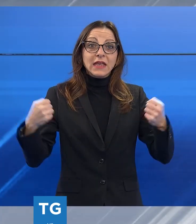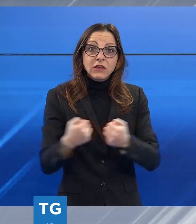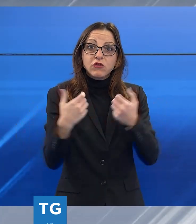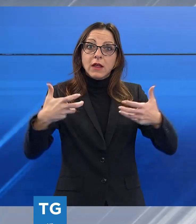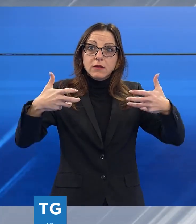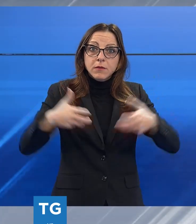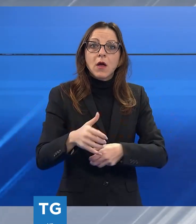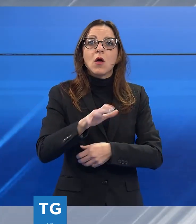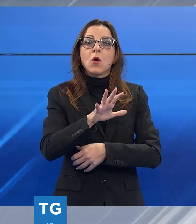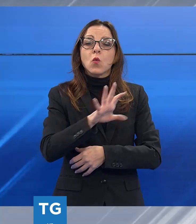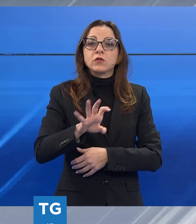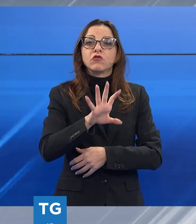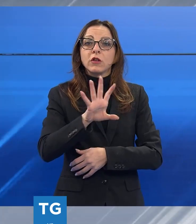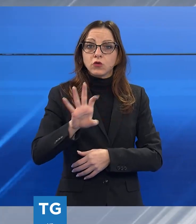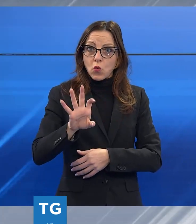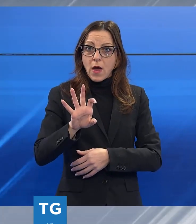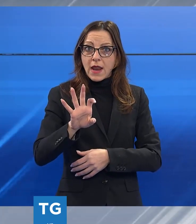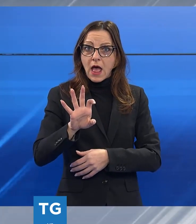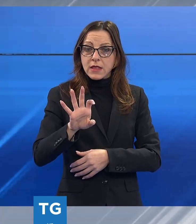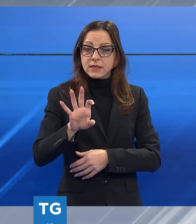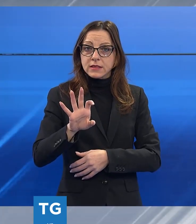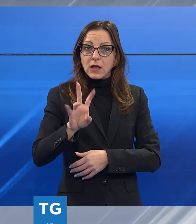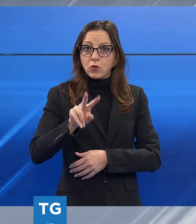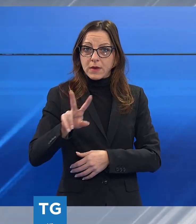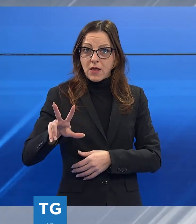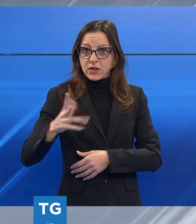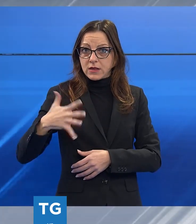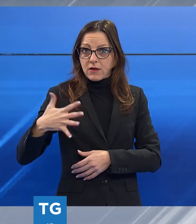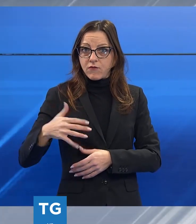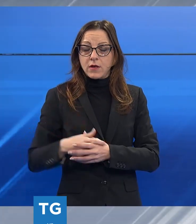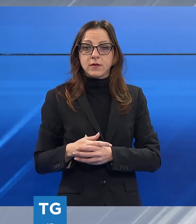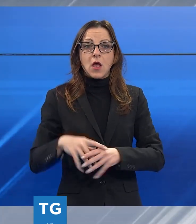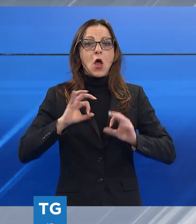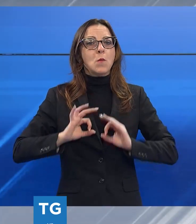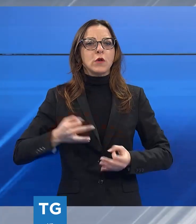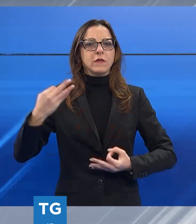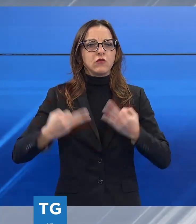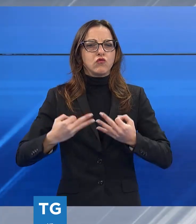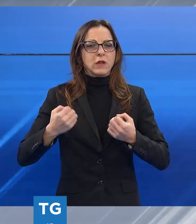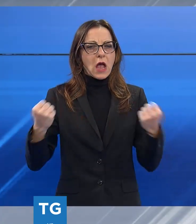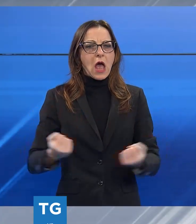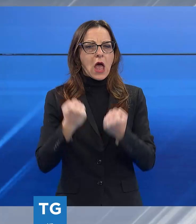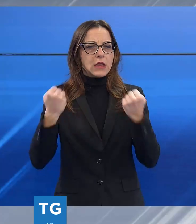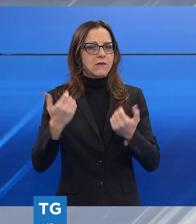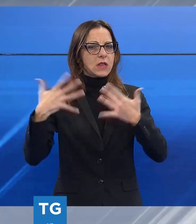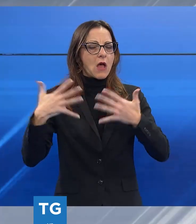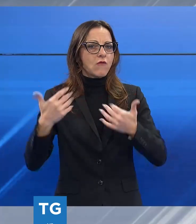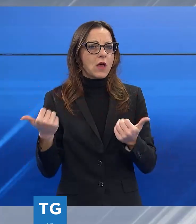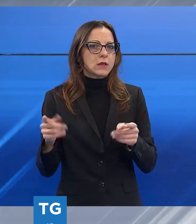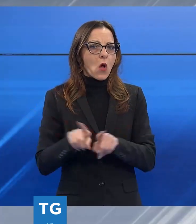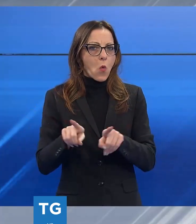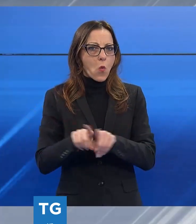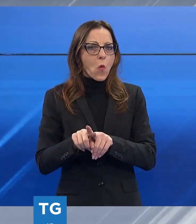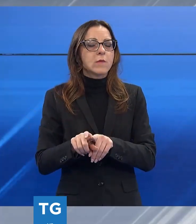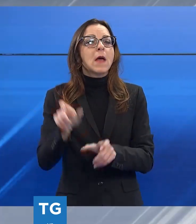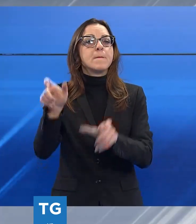sinistri nel 2023. Rilevante anche l'attività di polizia giudiziaria curata dalla Stradale, che ha portato